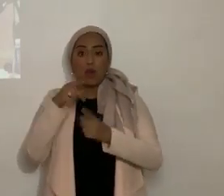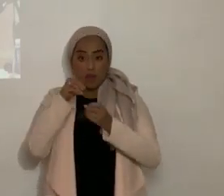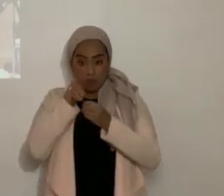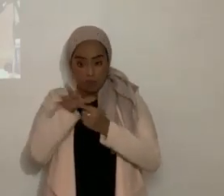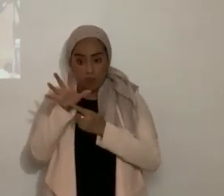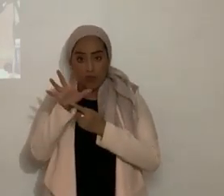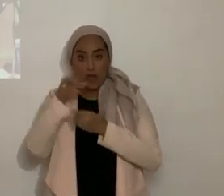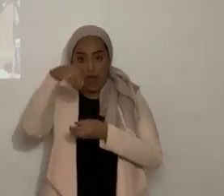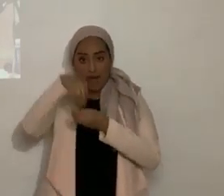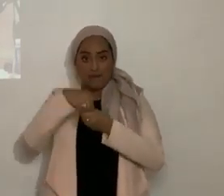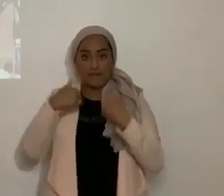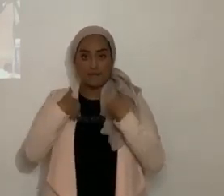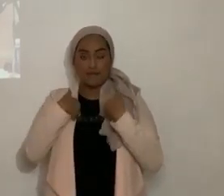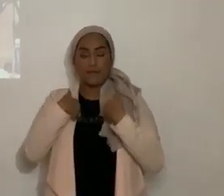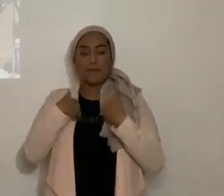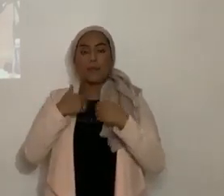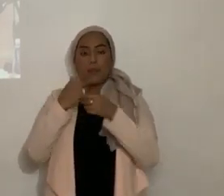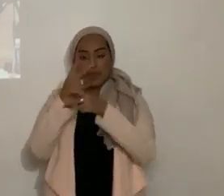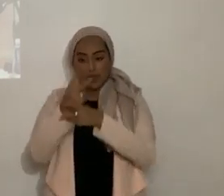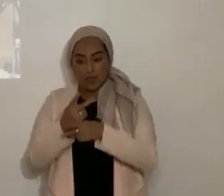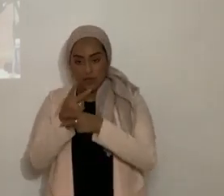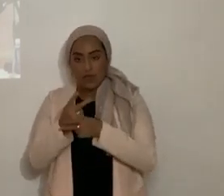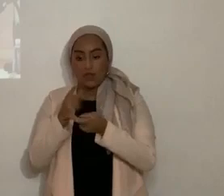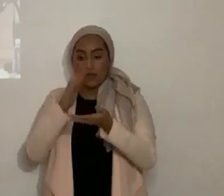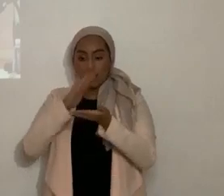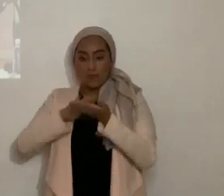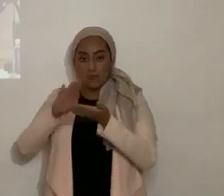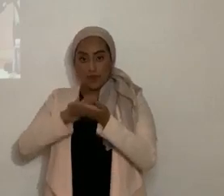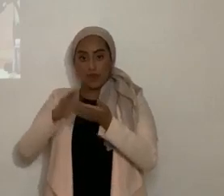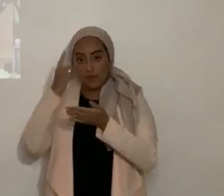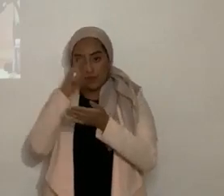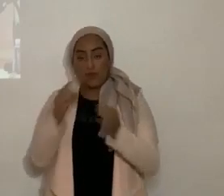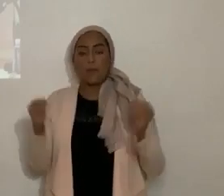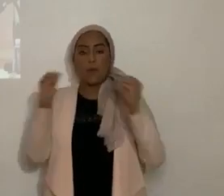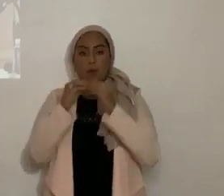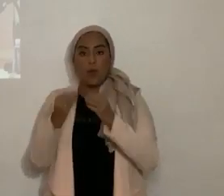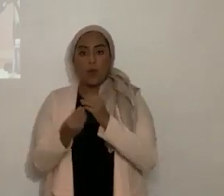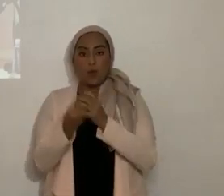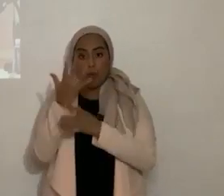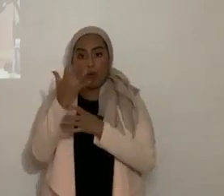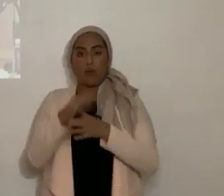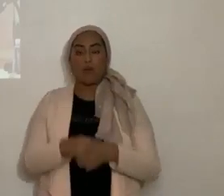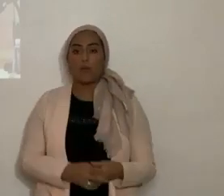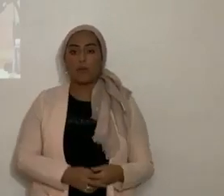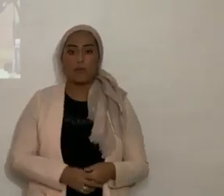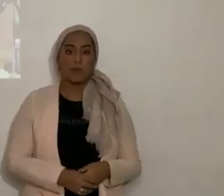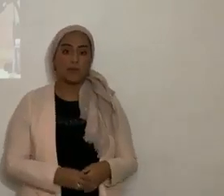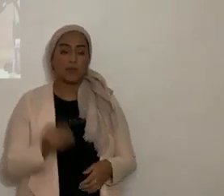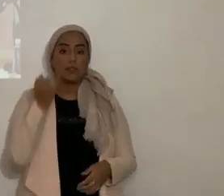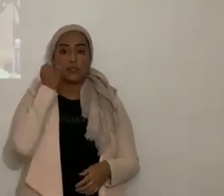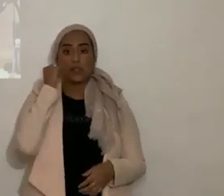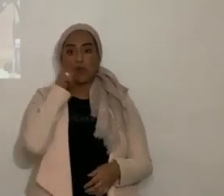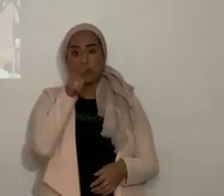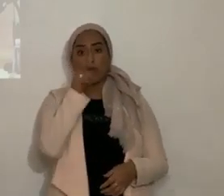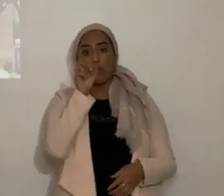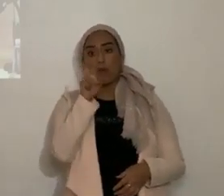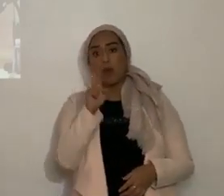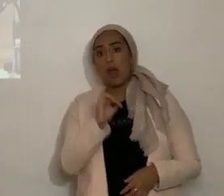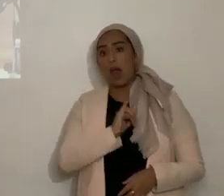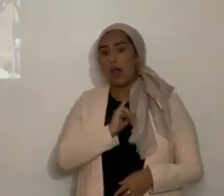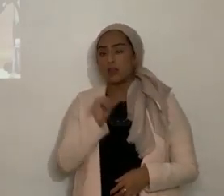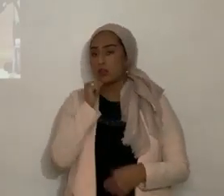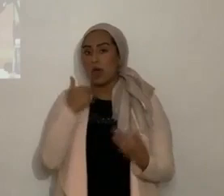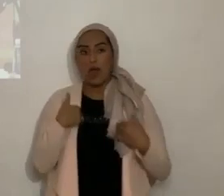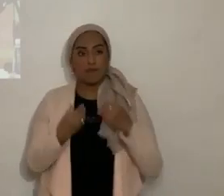que sí llevan fruto son cuidados, son limpiados para que den más fruto. Entonces, si tú o yo no